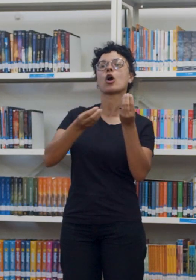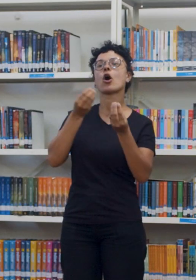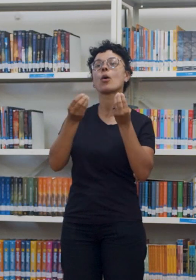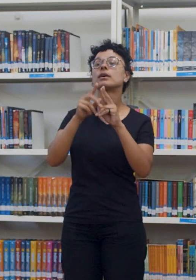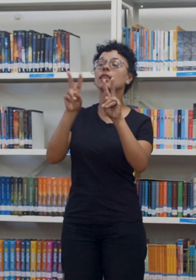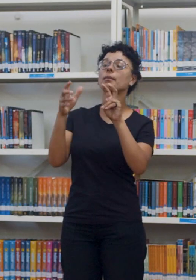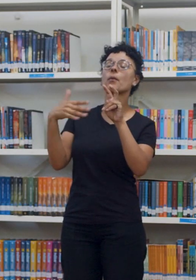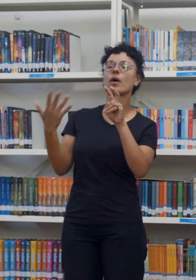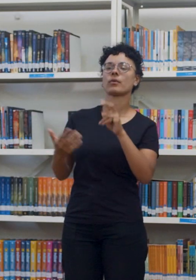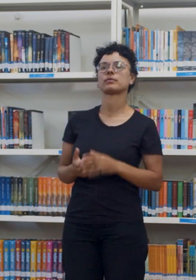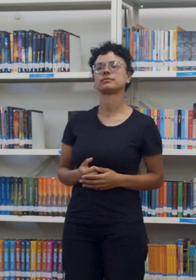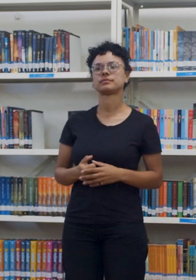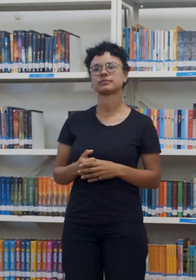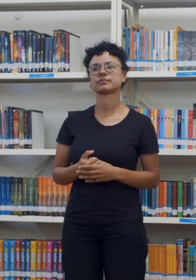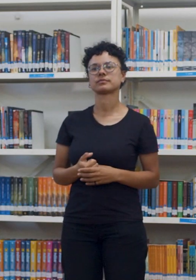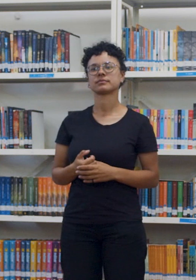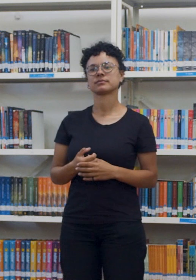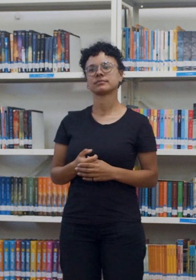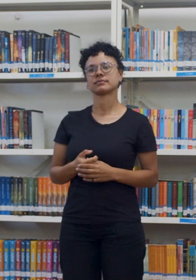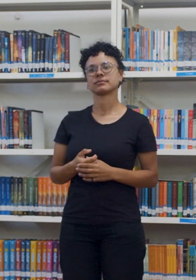Qual é o seu tema?